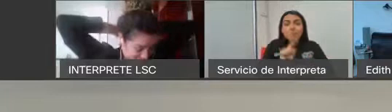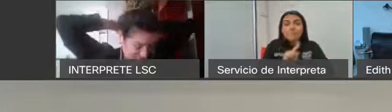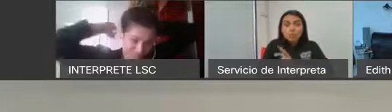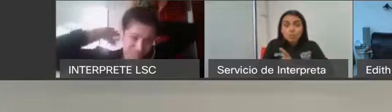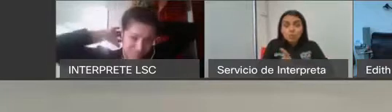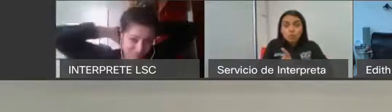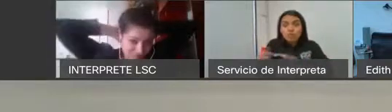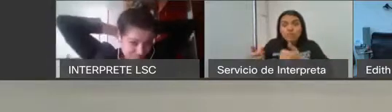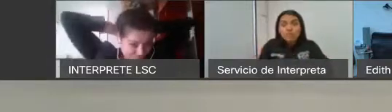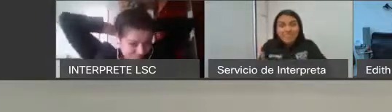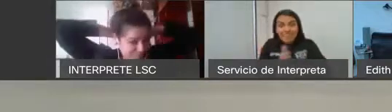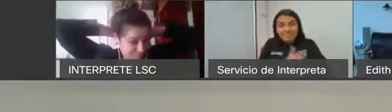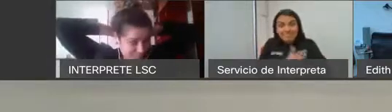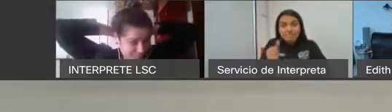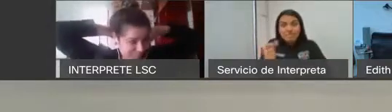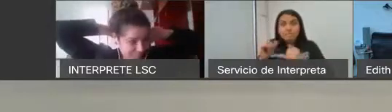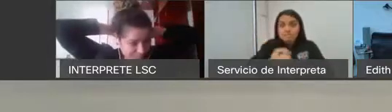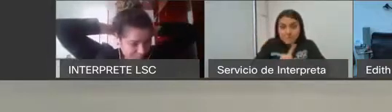el conversatorio.